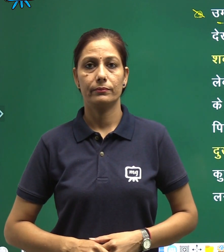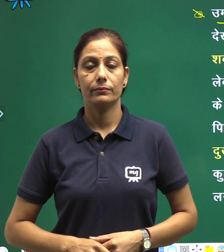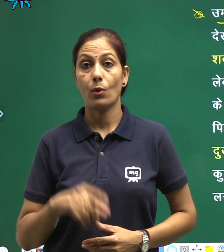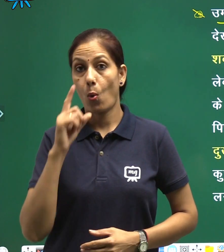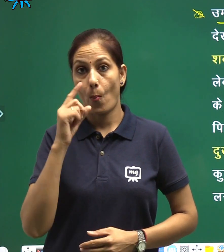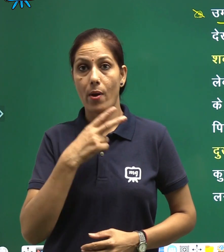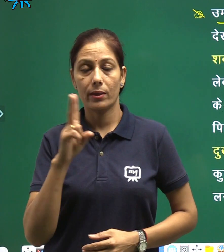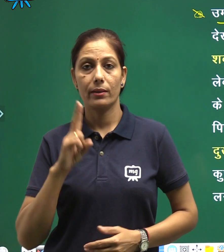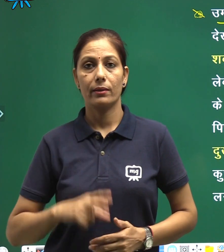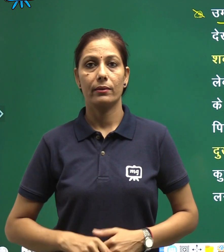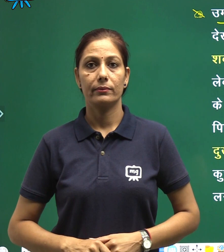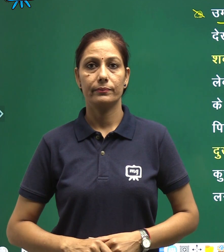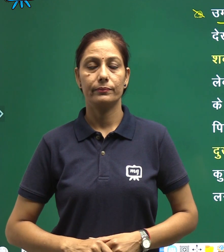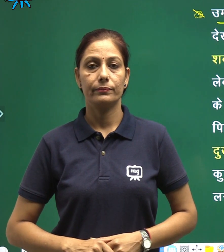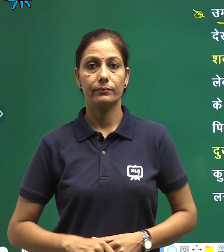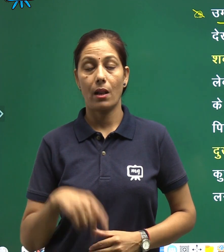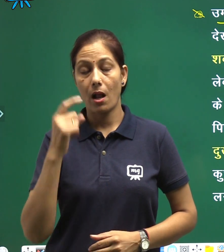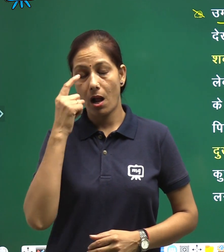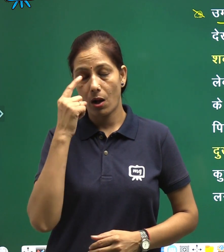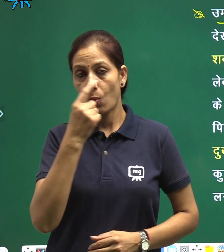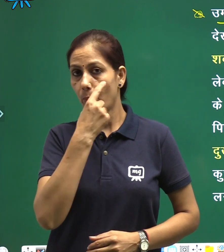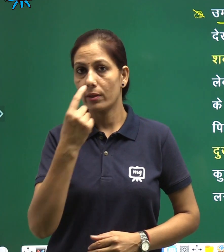उमा की आंखों पर